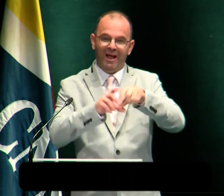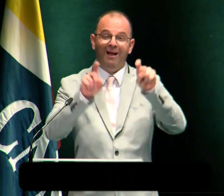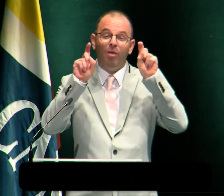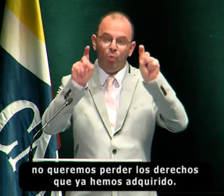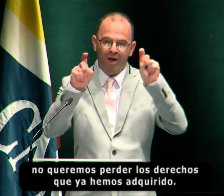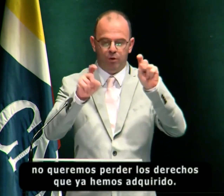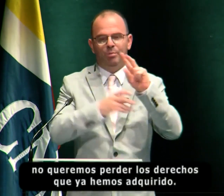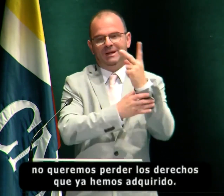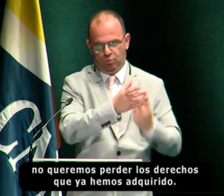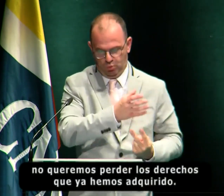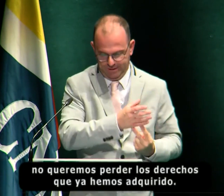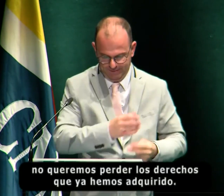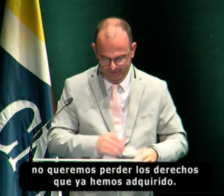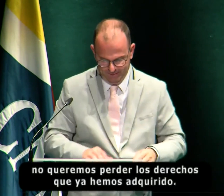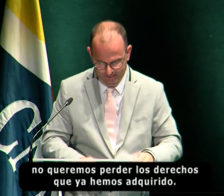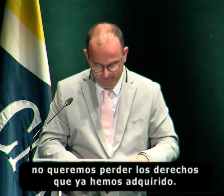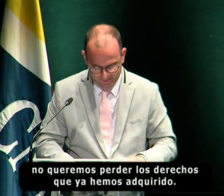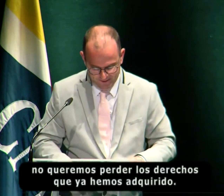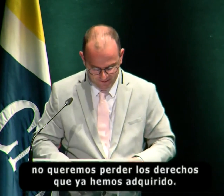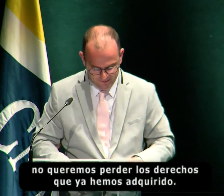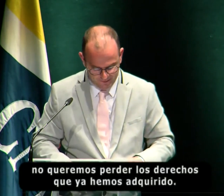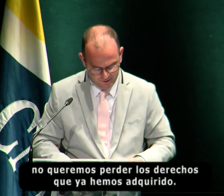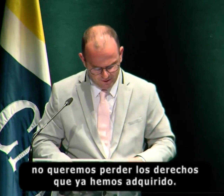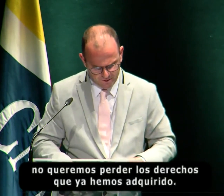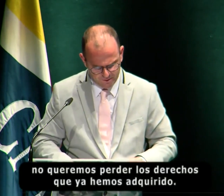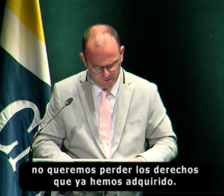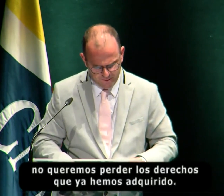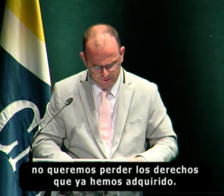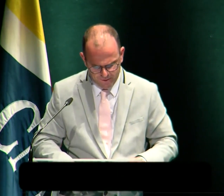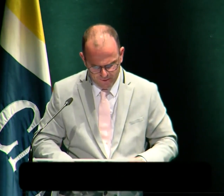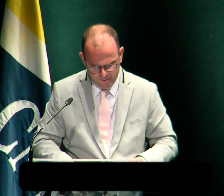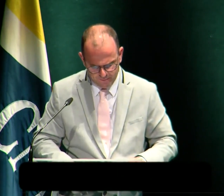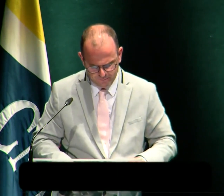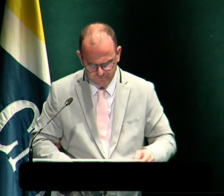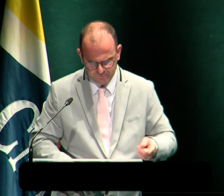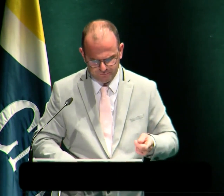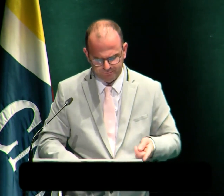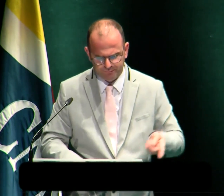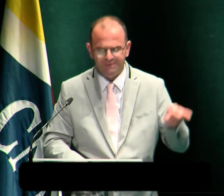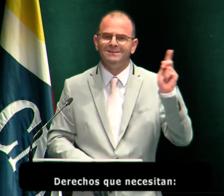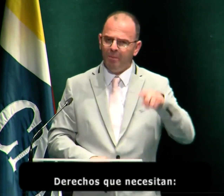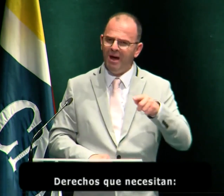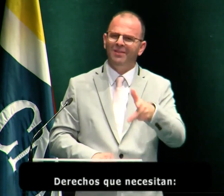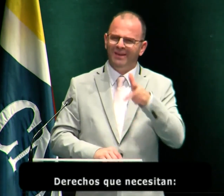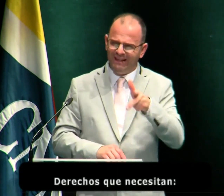la infancia sorda, necesitan poder formar parte de una educación bilingüe plena.